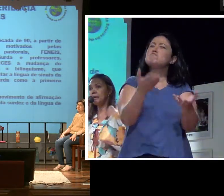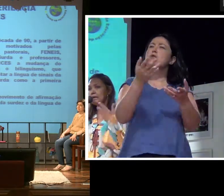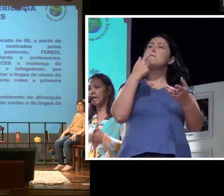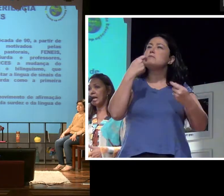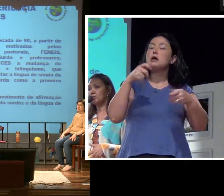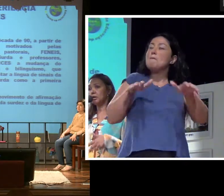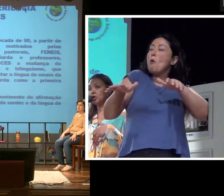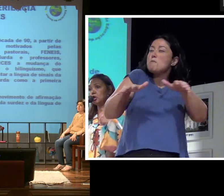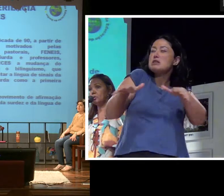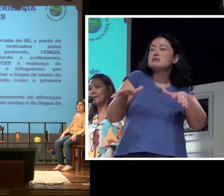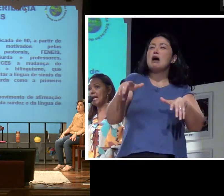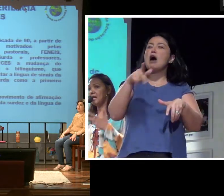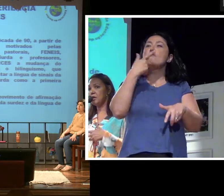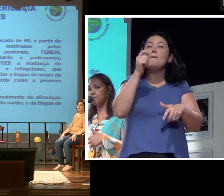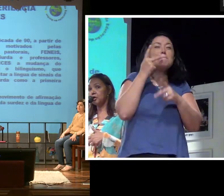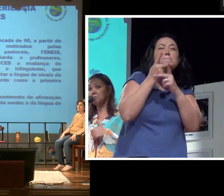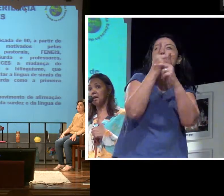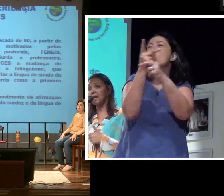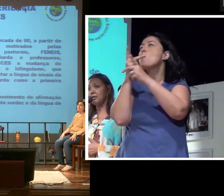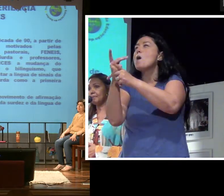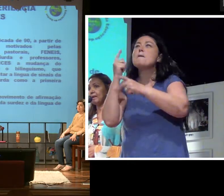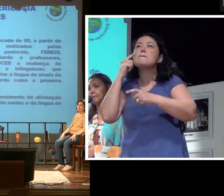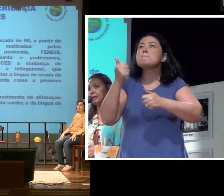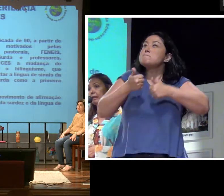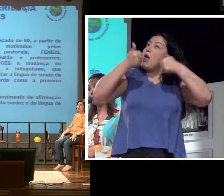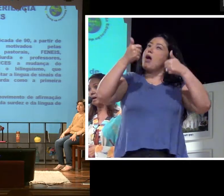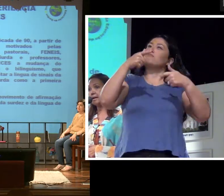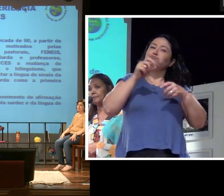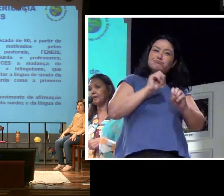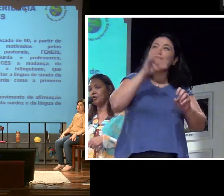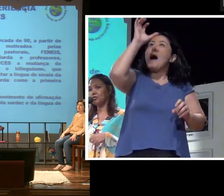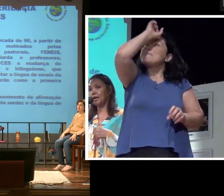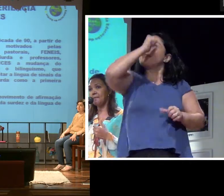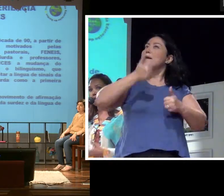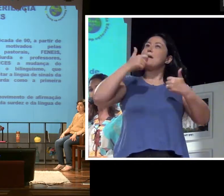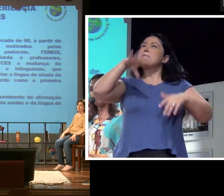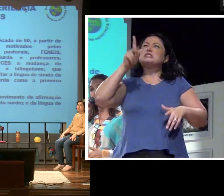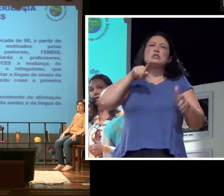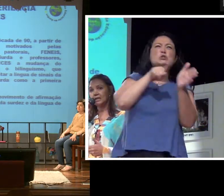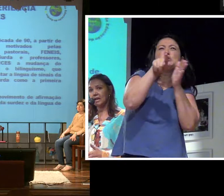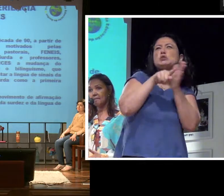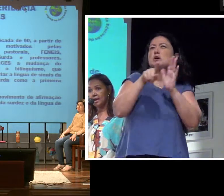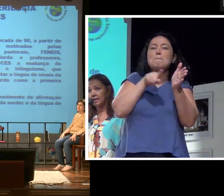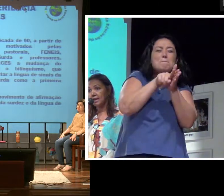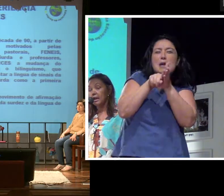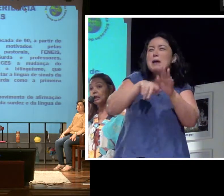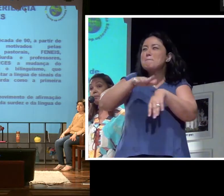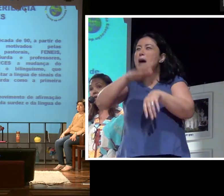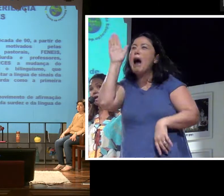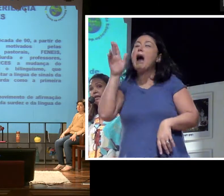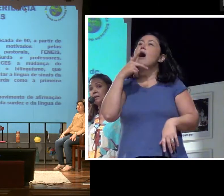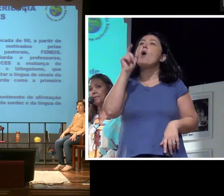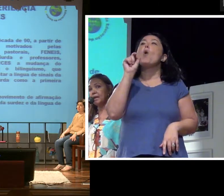de mobilizar, no sentido de buscar realmente meios para aprender mais, para questionar mais, para pesquisar mais